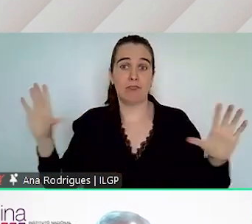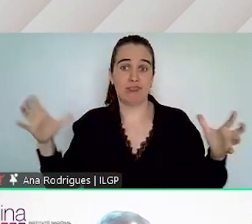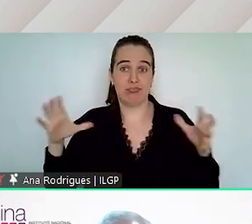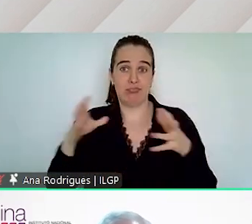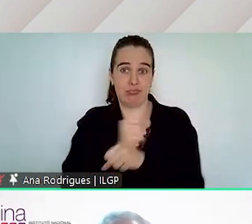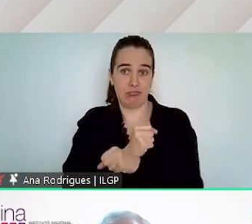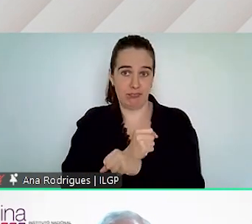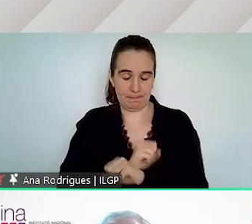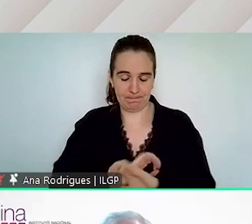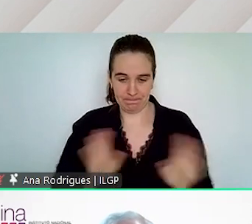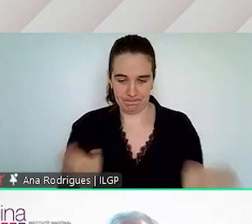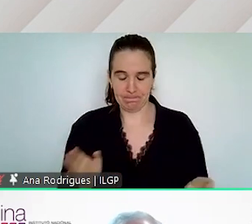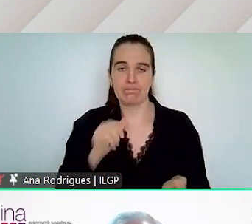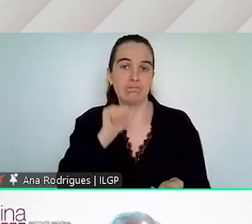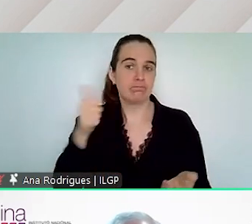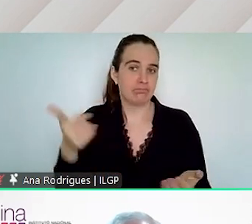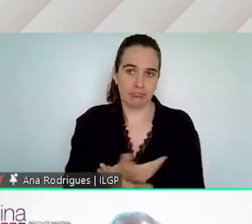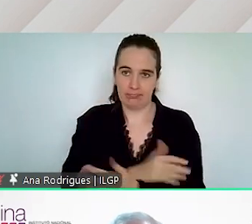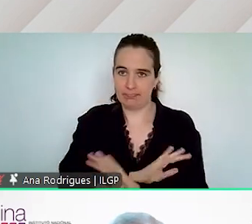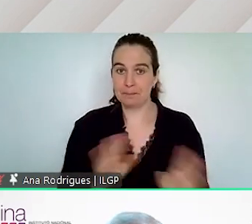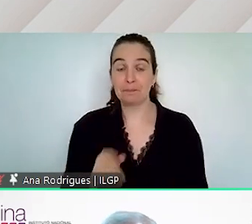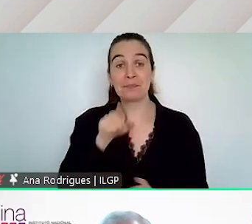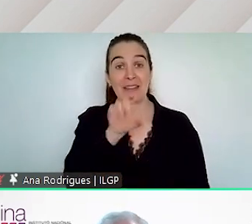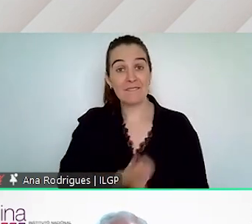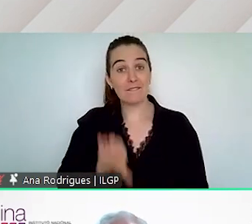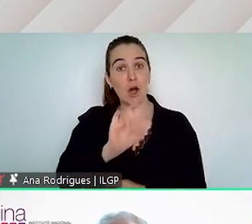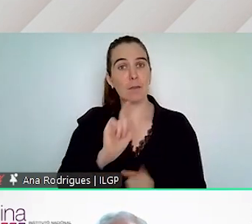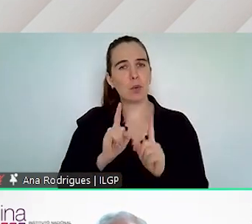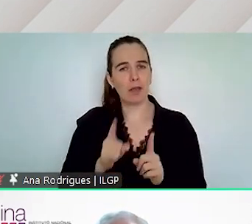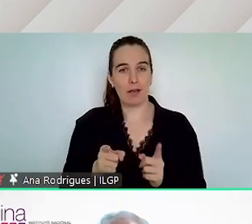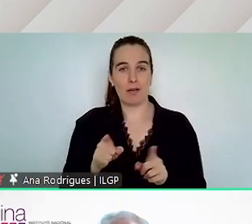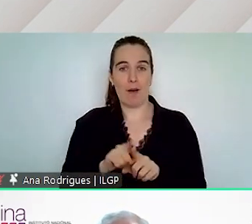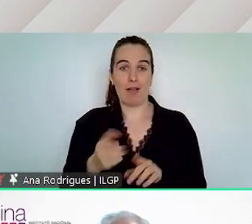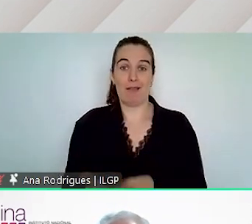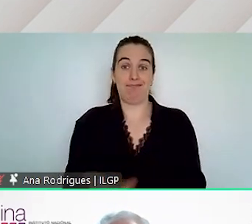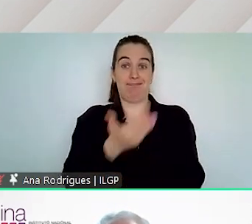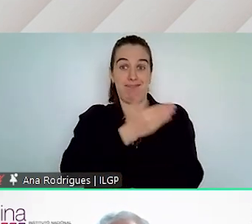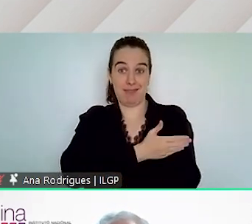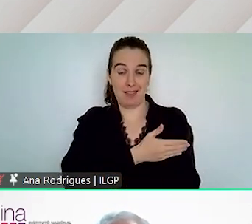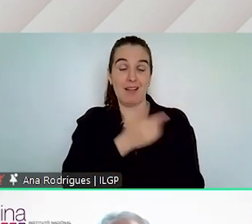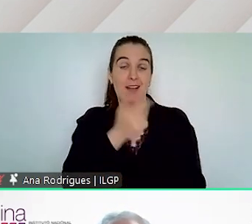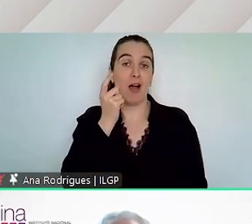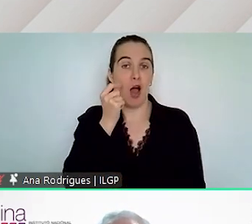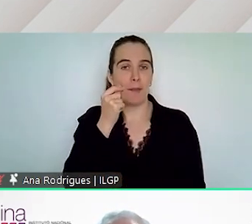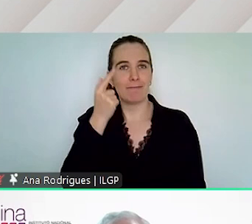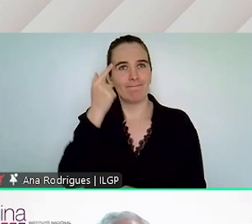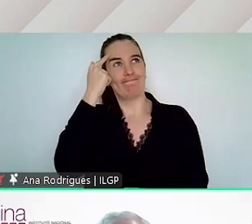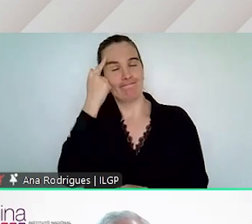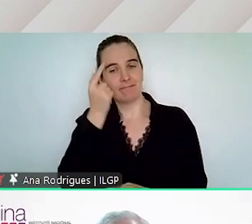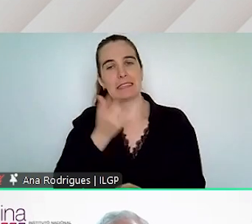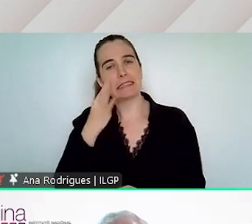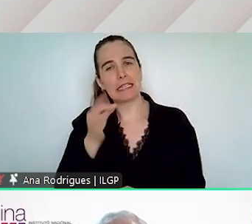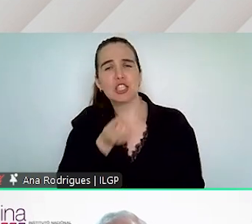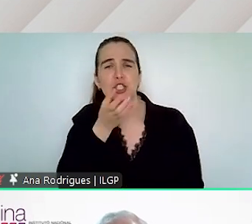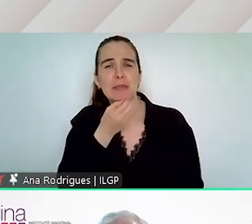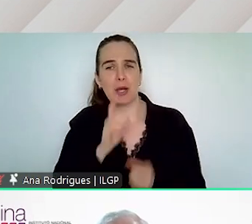que ele encontrou para, no fundo, com com muita antecipação, explicar que a razão